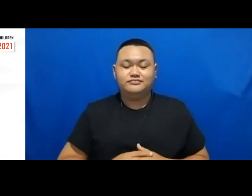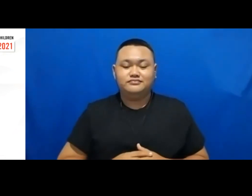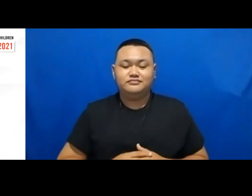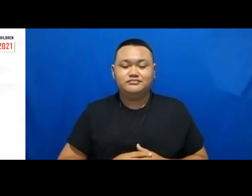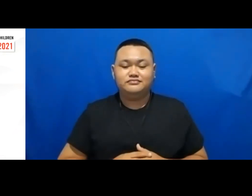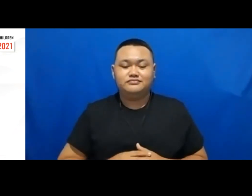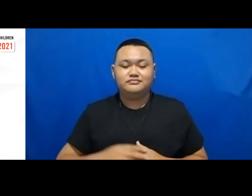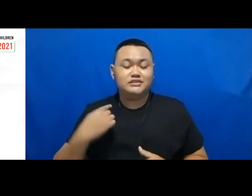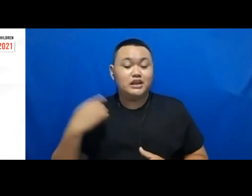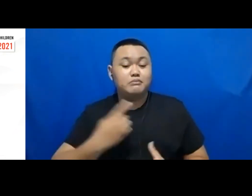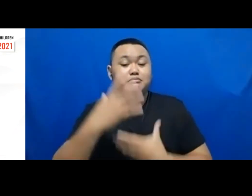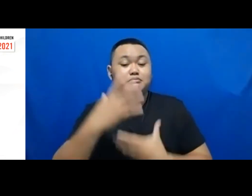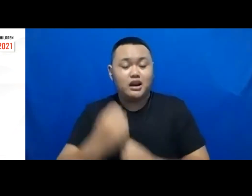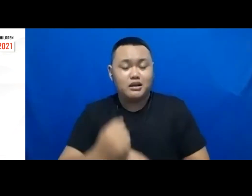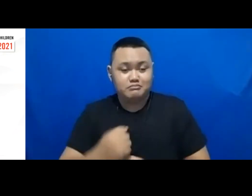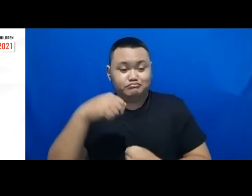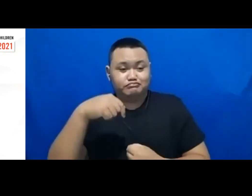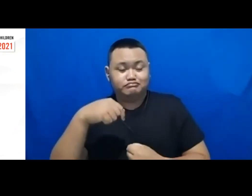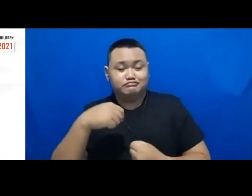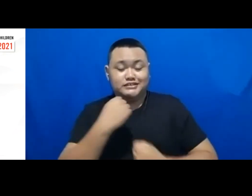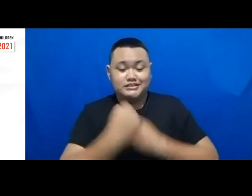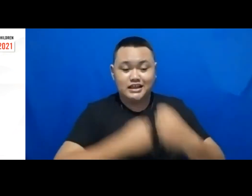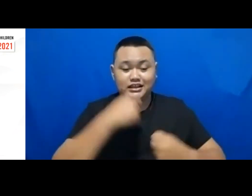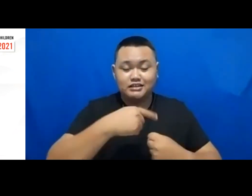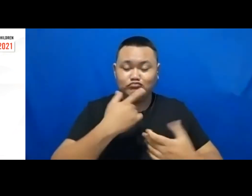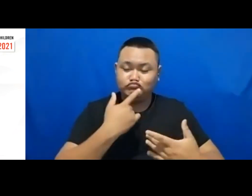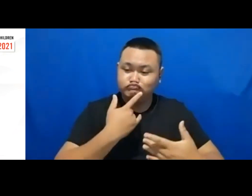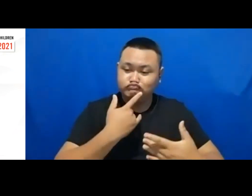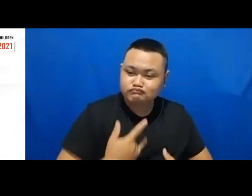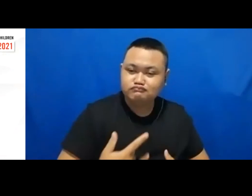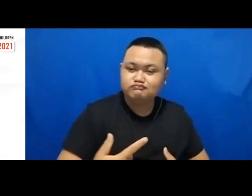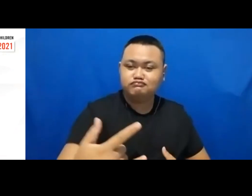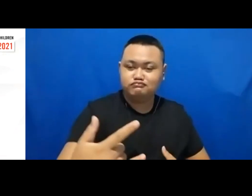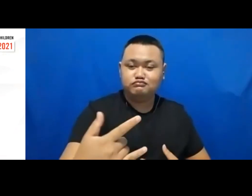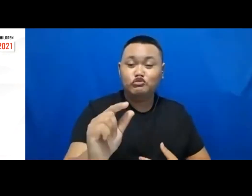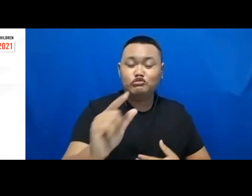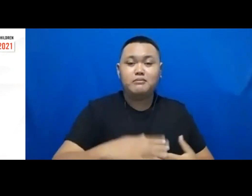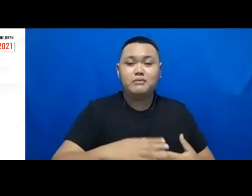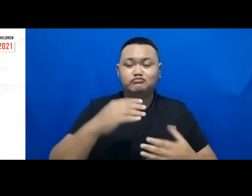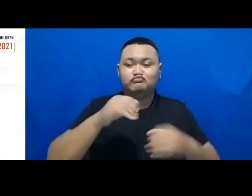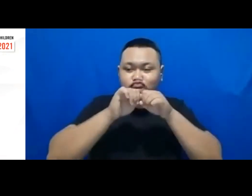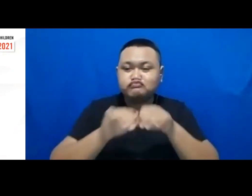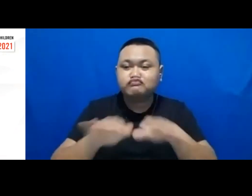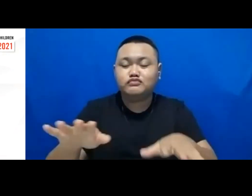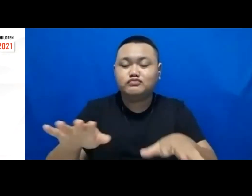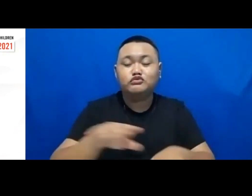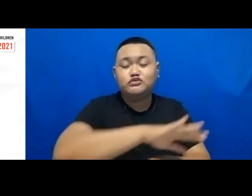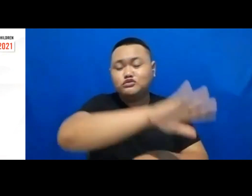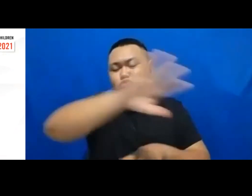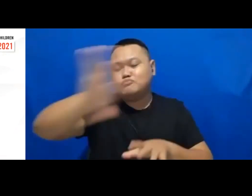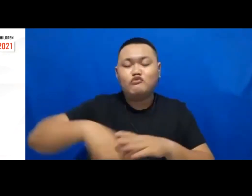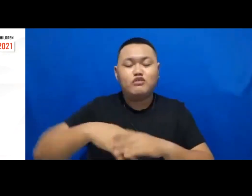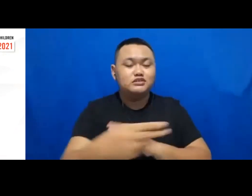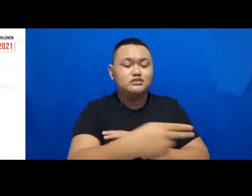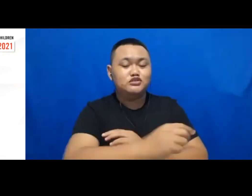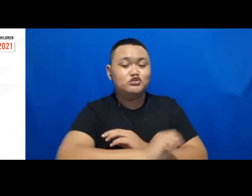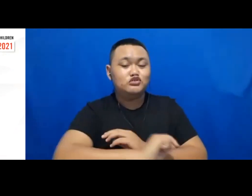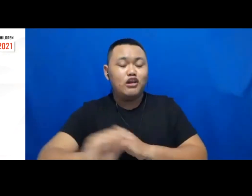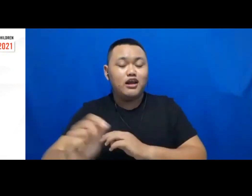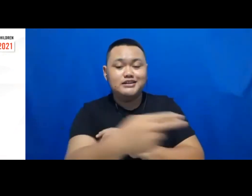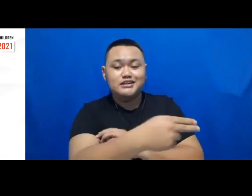siswa nasional, gitu ya, kompetisi sains siswa nasional misalnya. Jadi masih beragam. Jadi saya menyampaikan kepada ibu